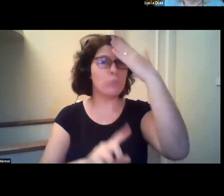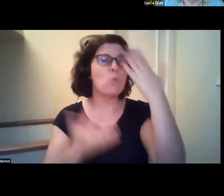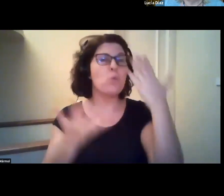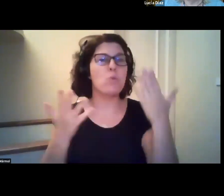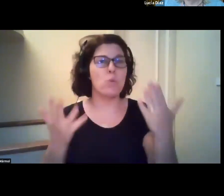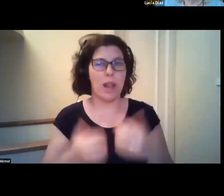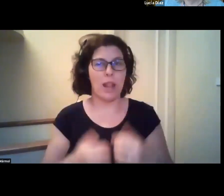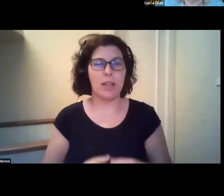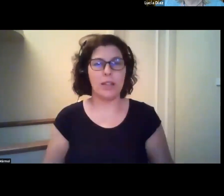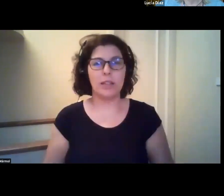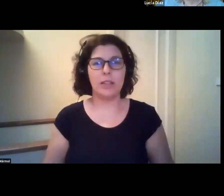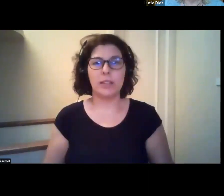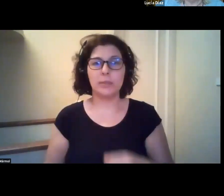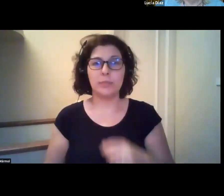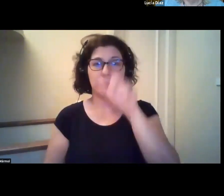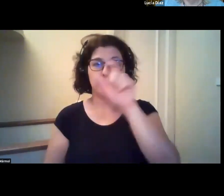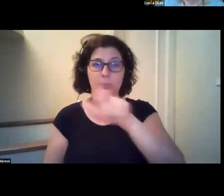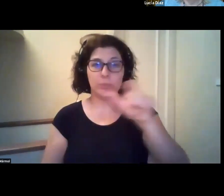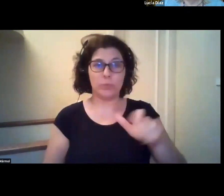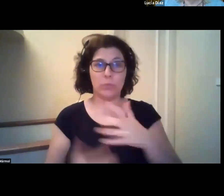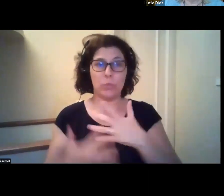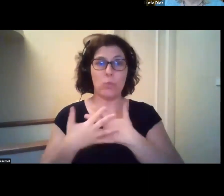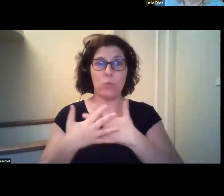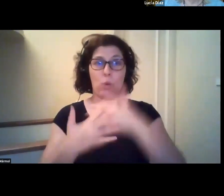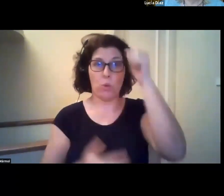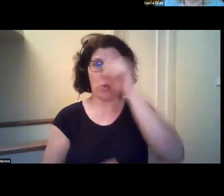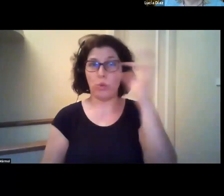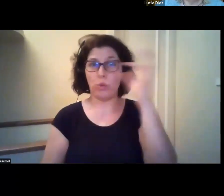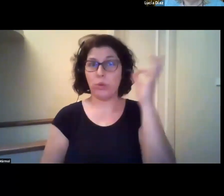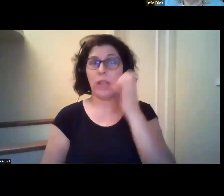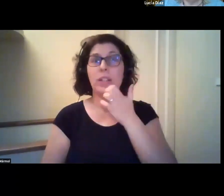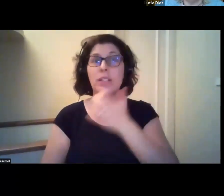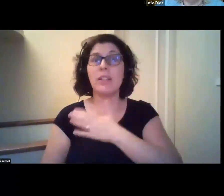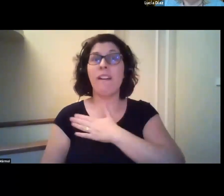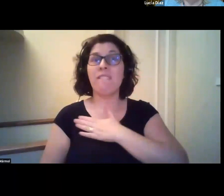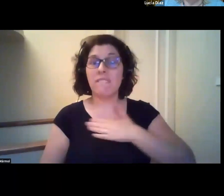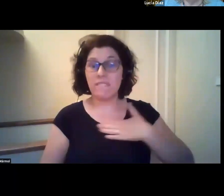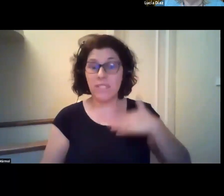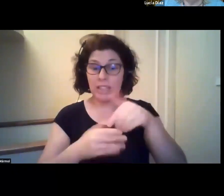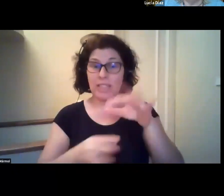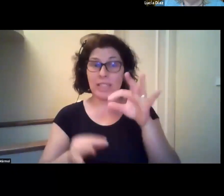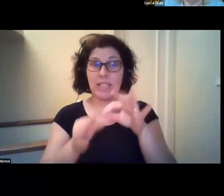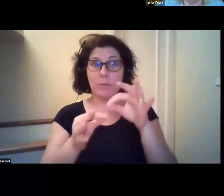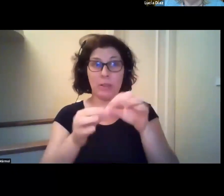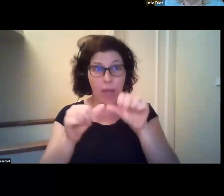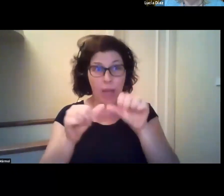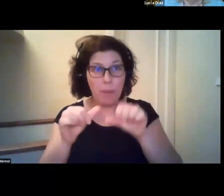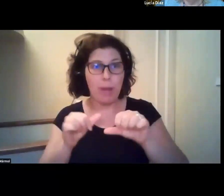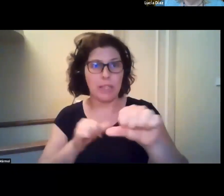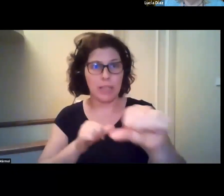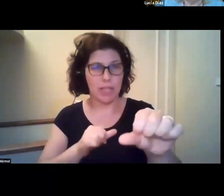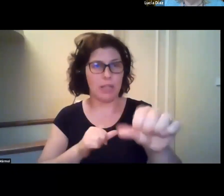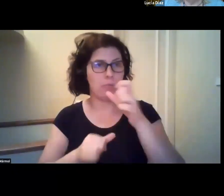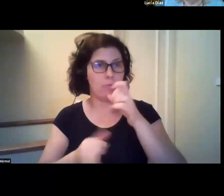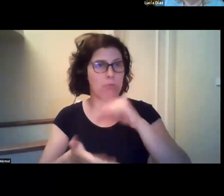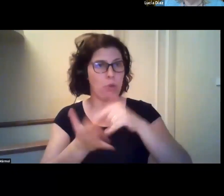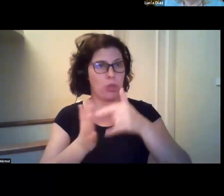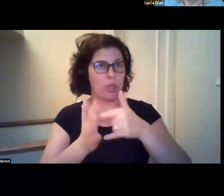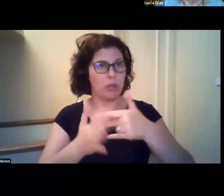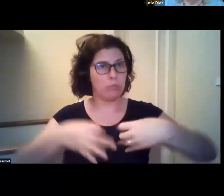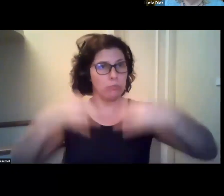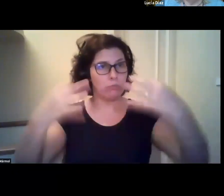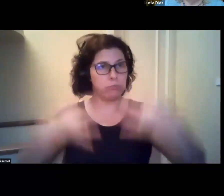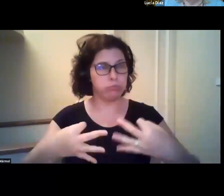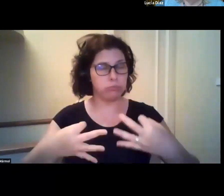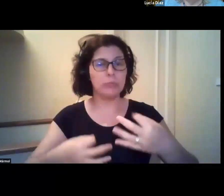que las voluntarias y los voluntarios que quieran, a partir de septiembre y con un proyecto firme,